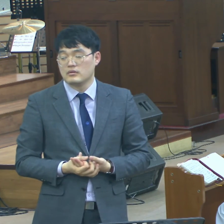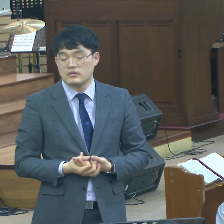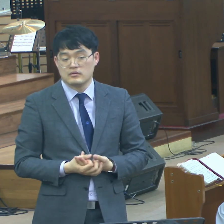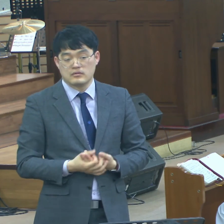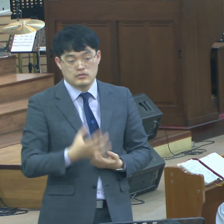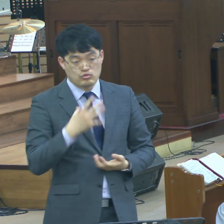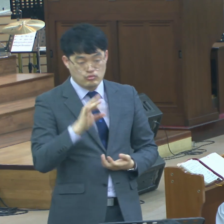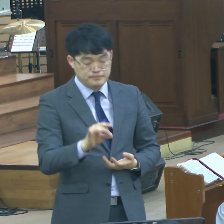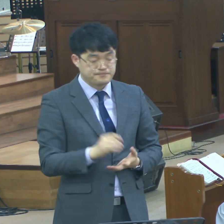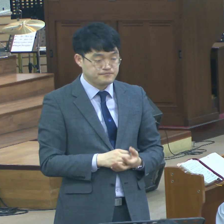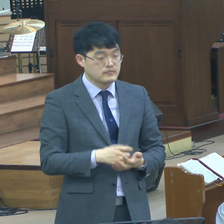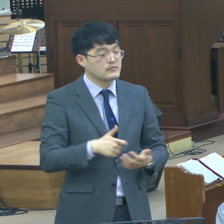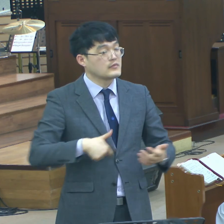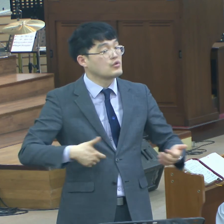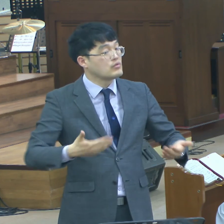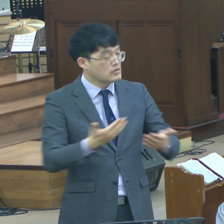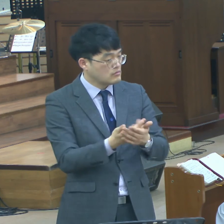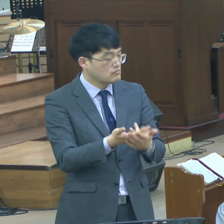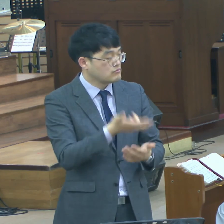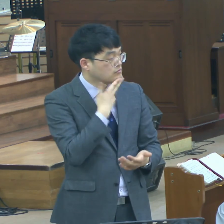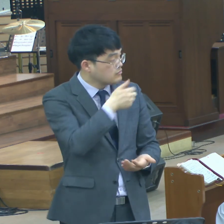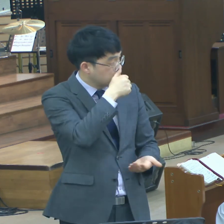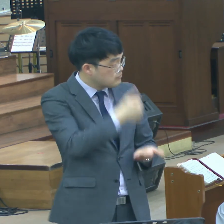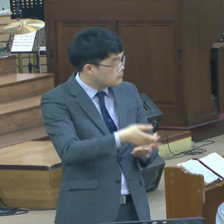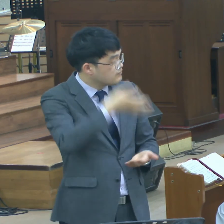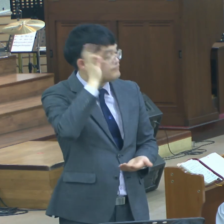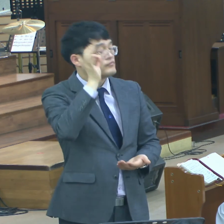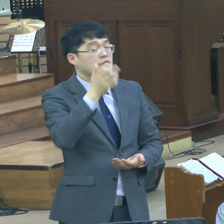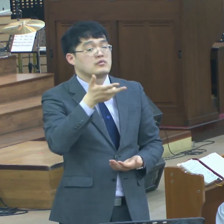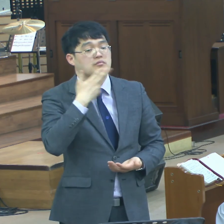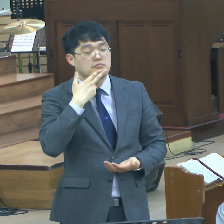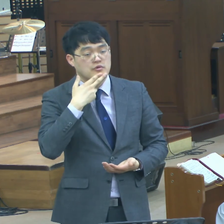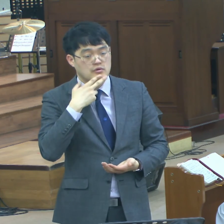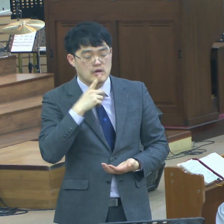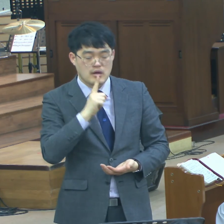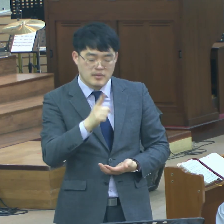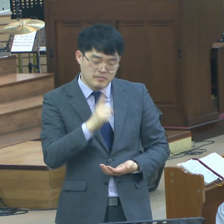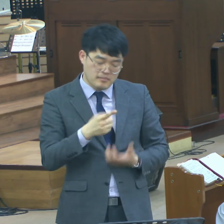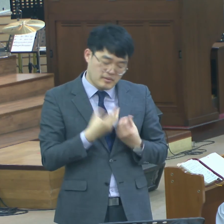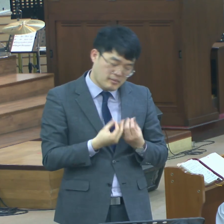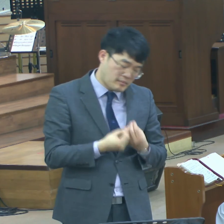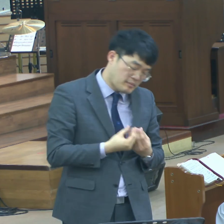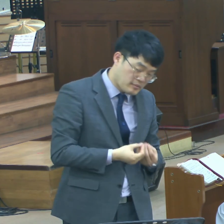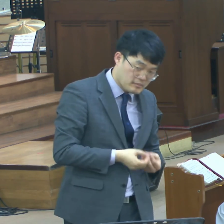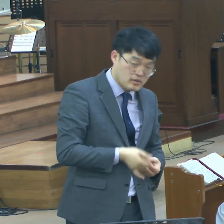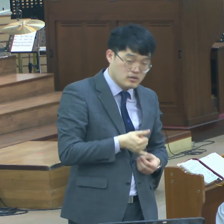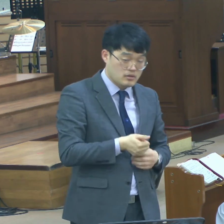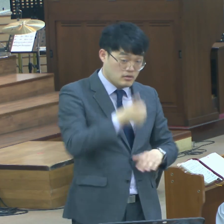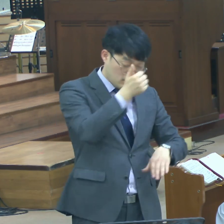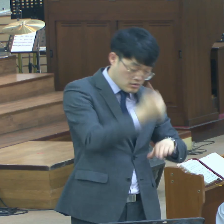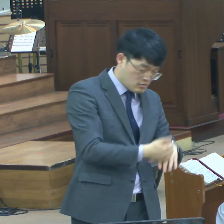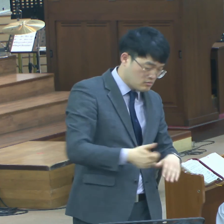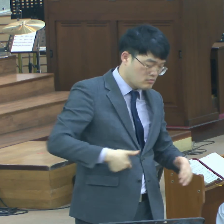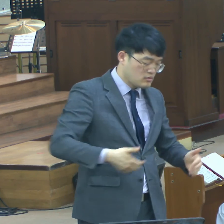물론 회개를 안 해요. 죄를 깨닫지 않고 변명만 해요. 끝내 회개하지